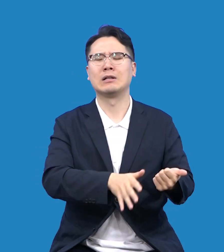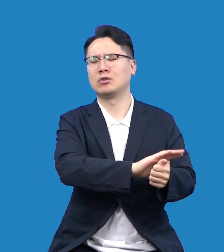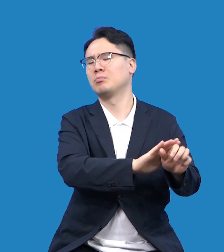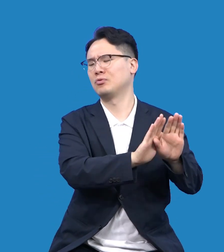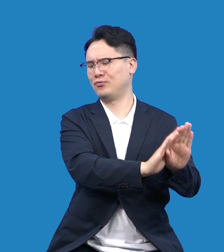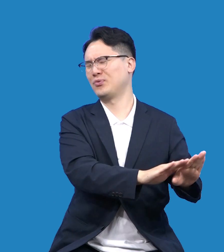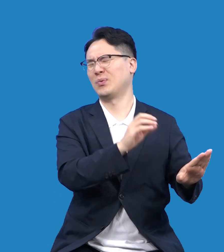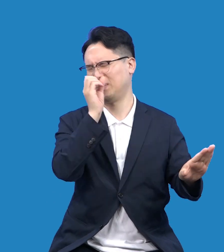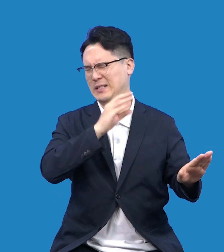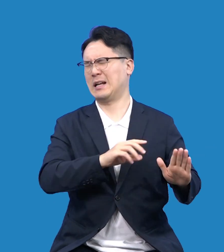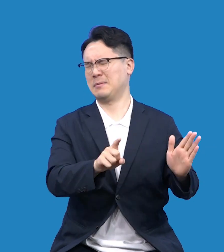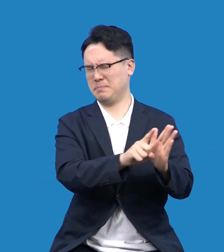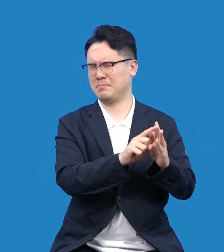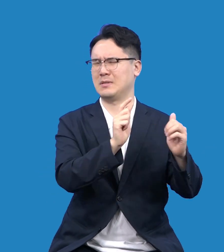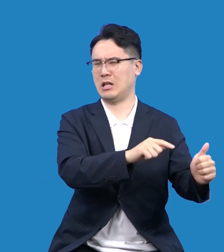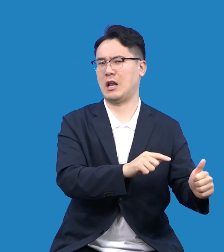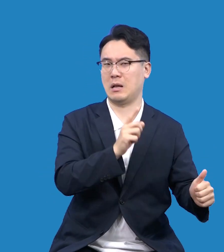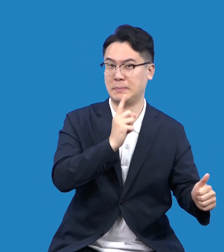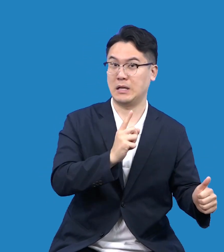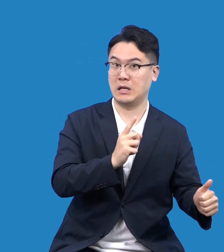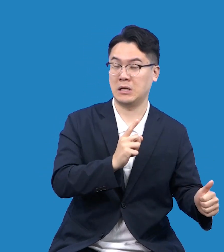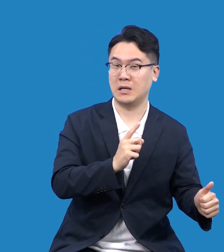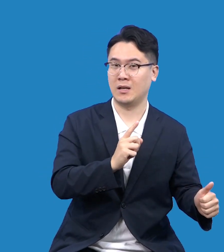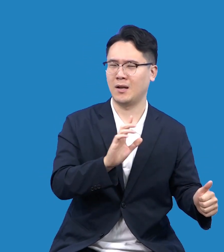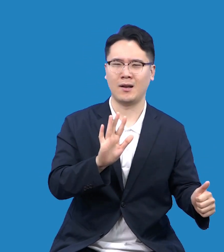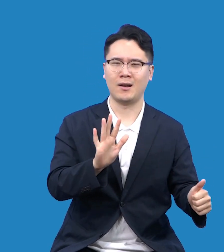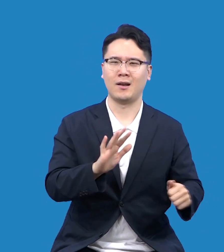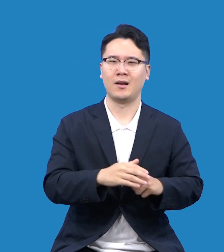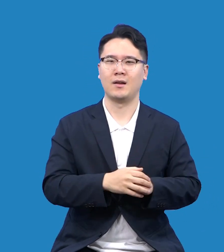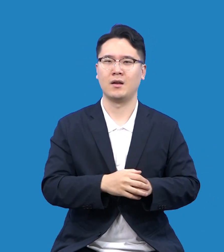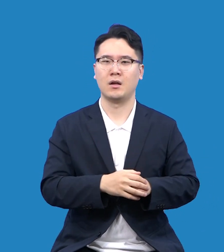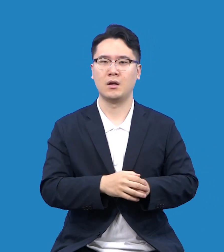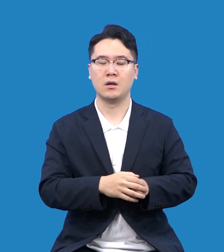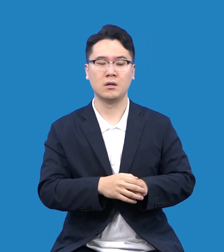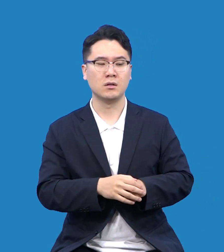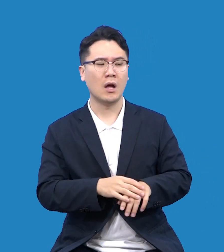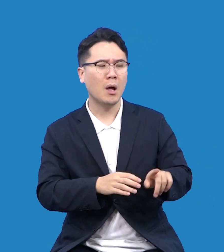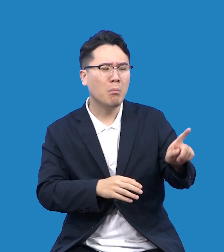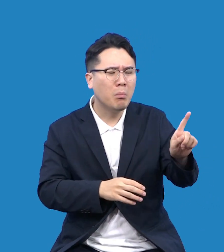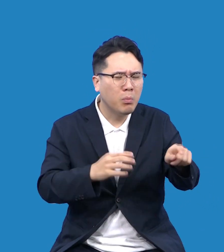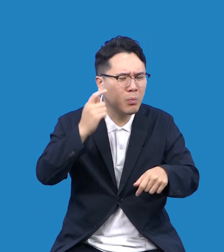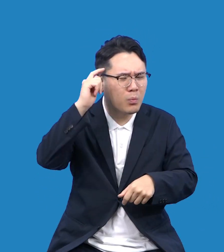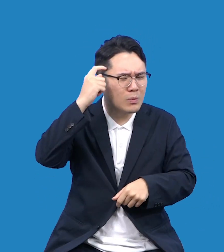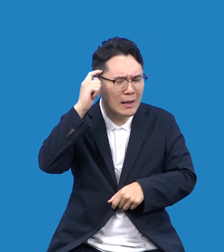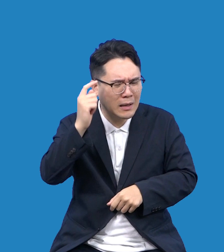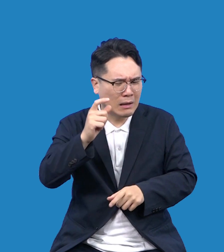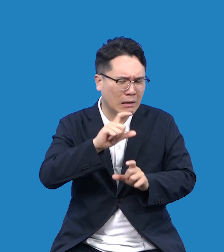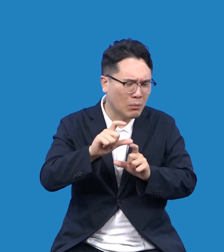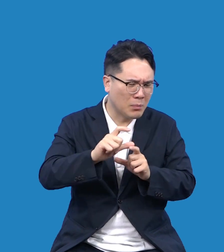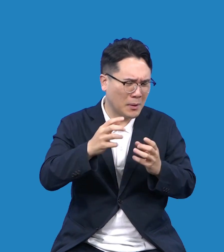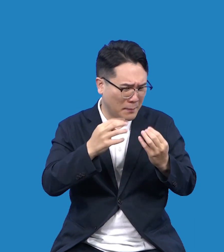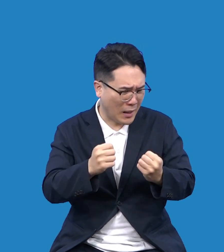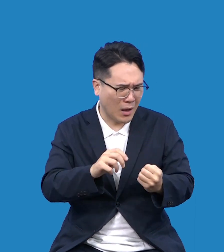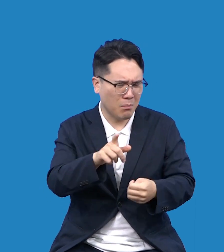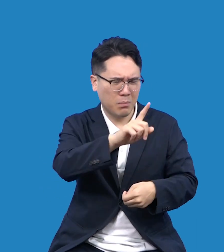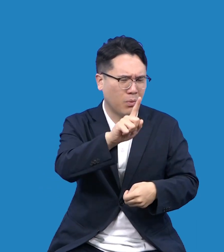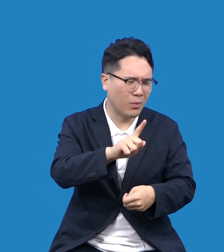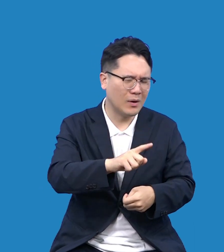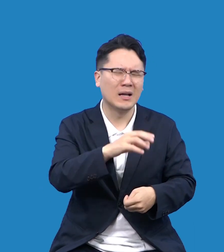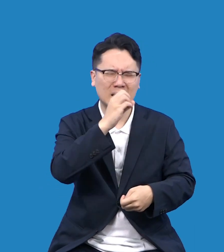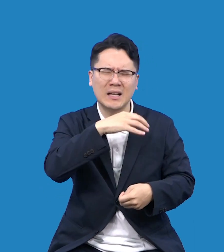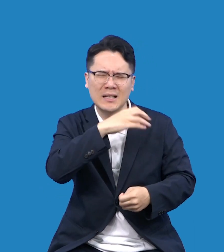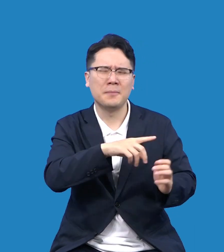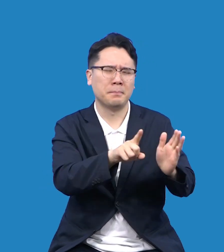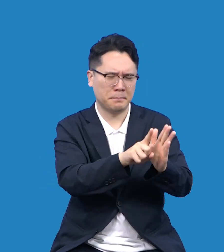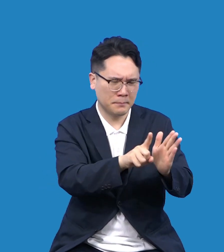자꾸 안 믿는 사람들이 천도하다 따지면 우리가 그렇게 말해요. 뭐 이렇게 따지냐고. 그냥 덮어놓고 믿으라고. 자꾸 따지지